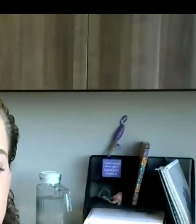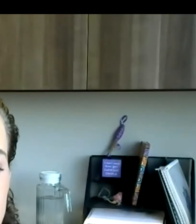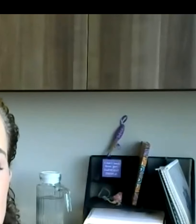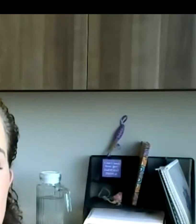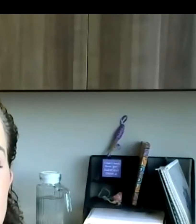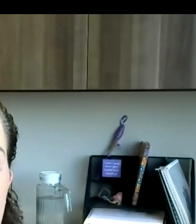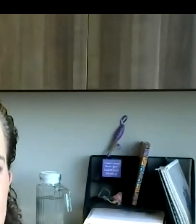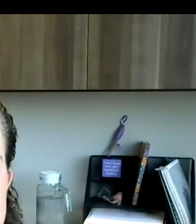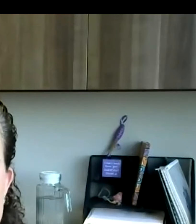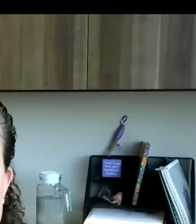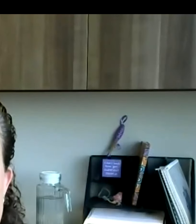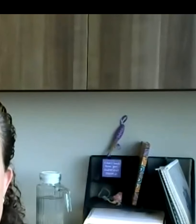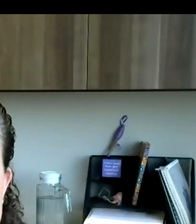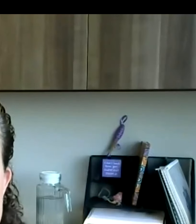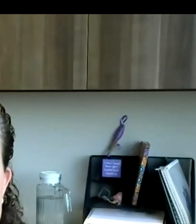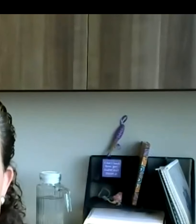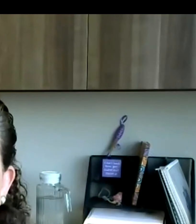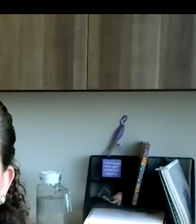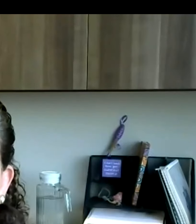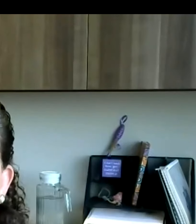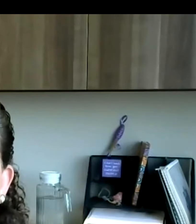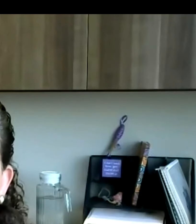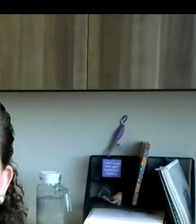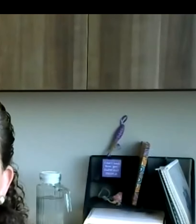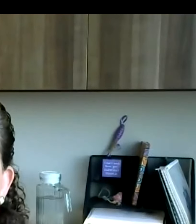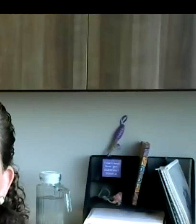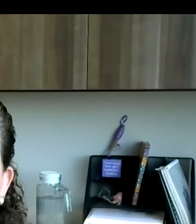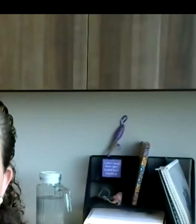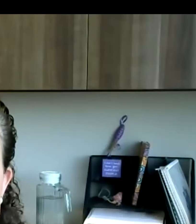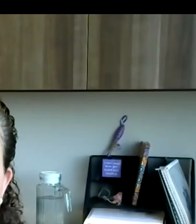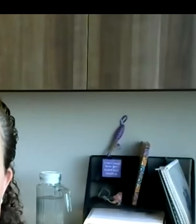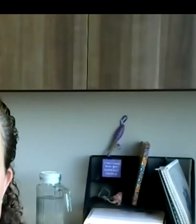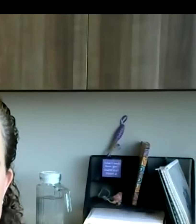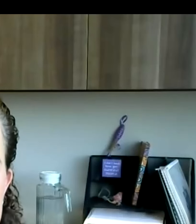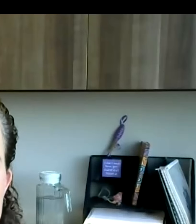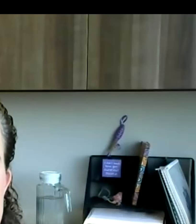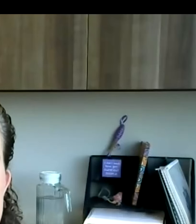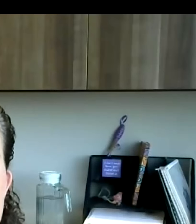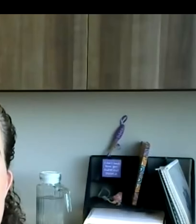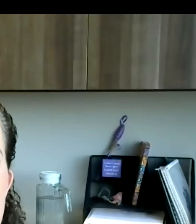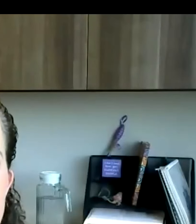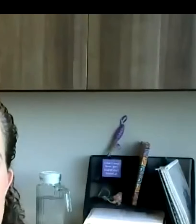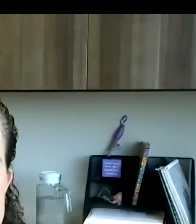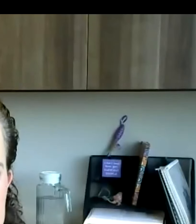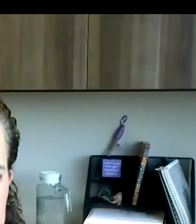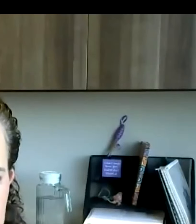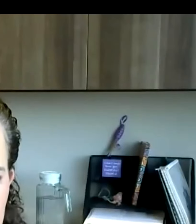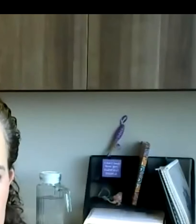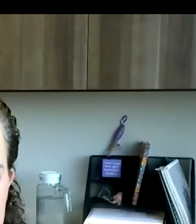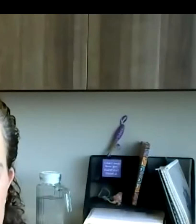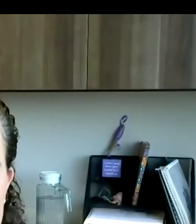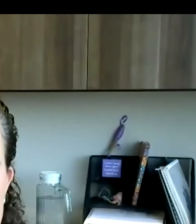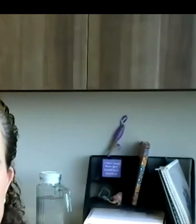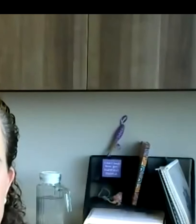que se informen todas las finalidades que tendrá el tratamiento de sus datos personales. Entonces, este es el